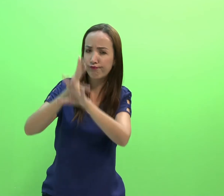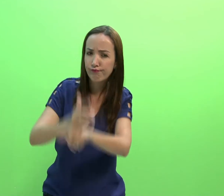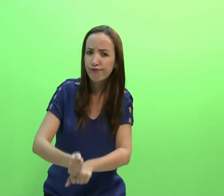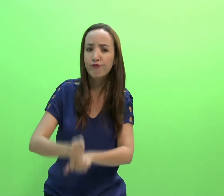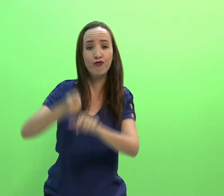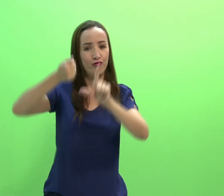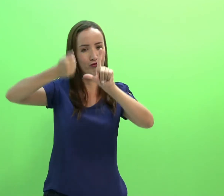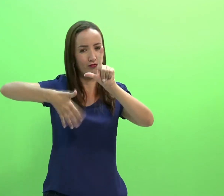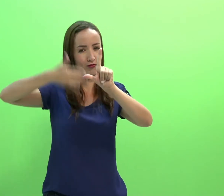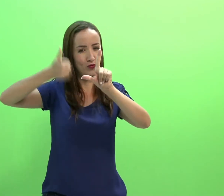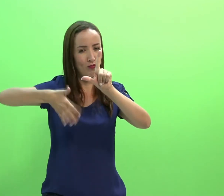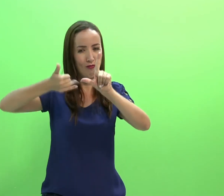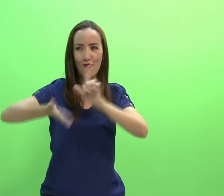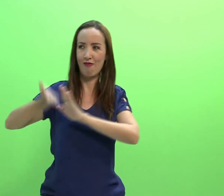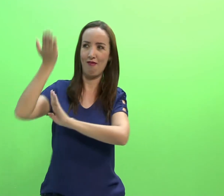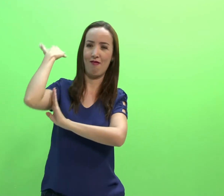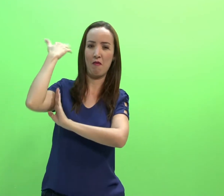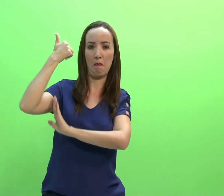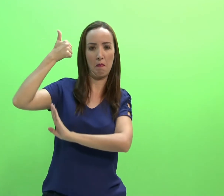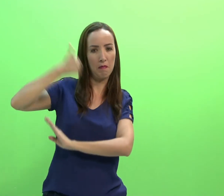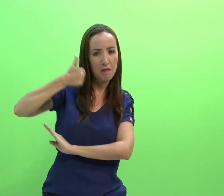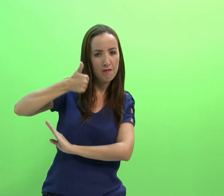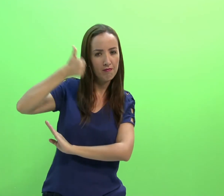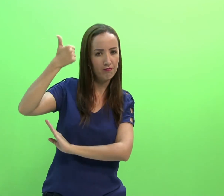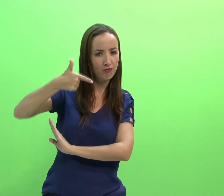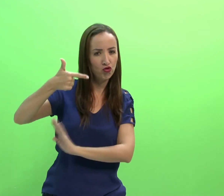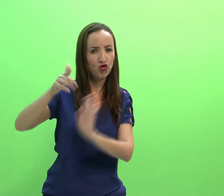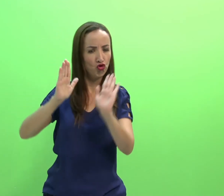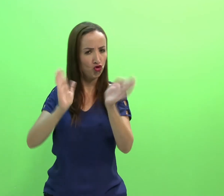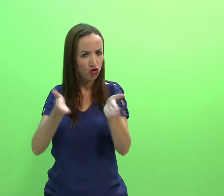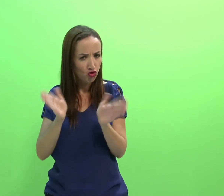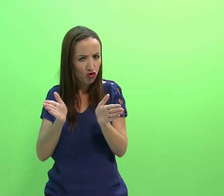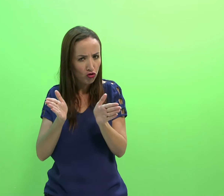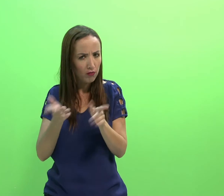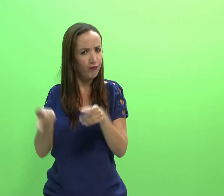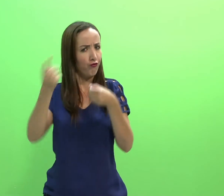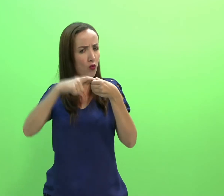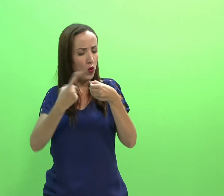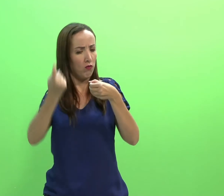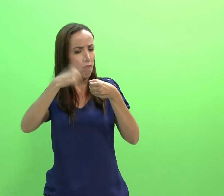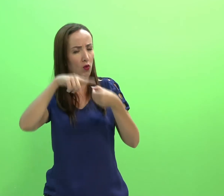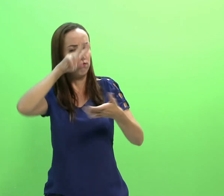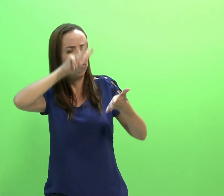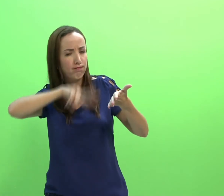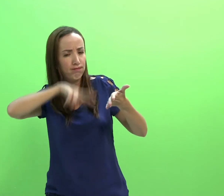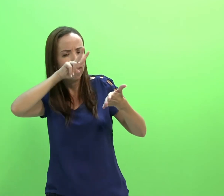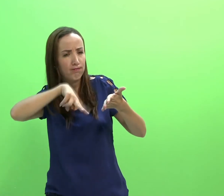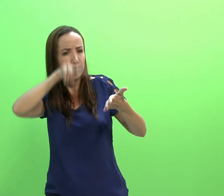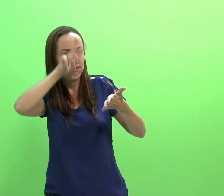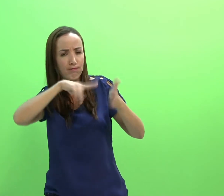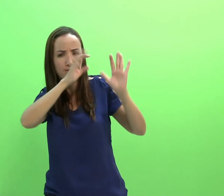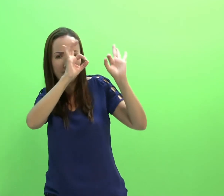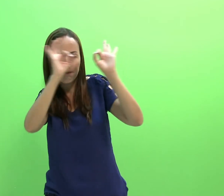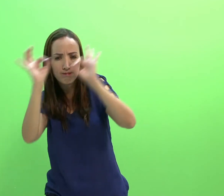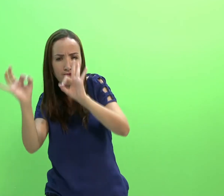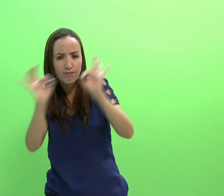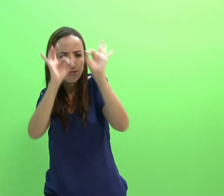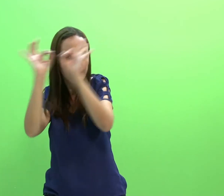Então, já estudamos, já tivemos videoaula, já tivemos a primeira, a segunda. Vocês voltaram? Leram o